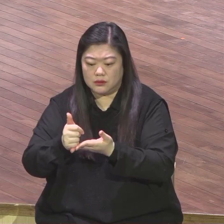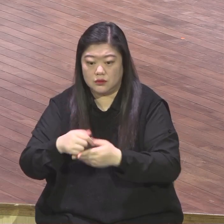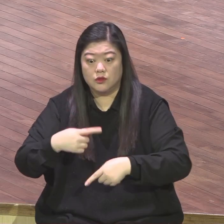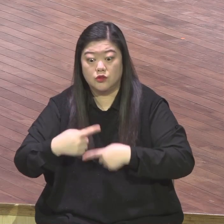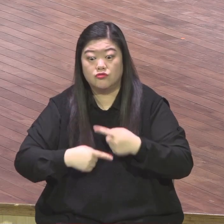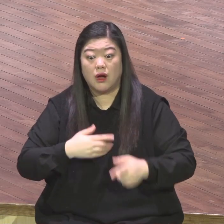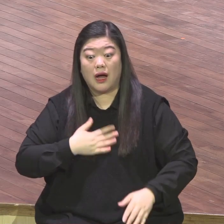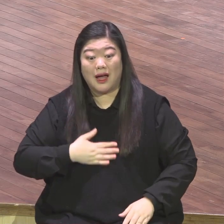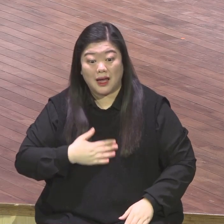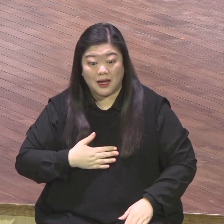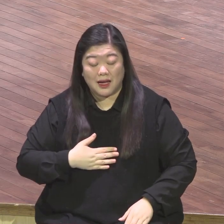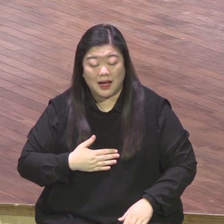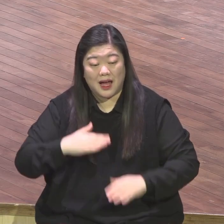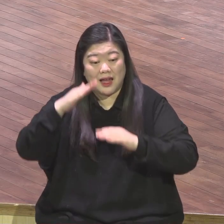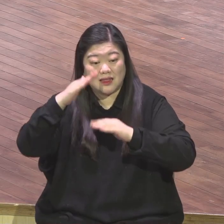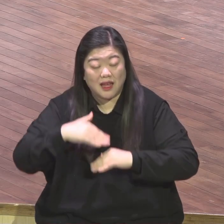아니라